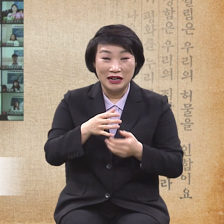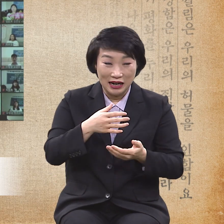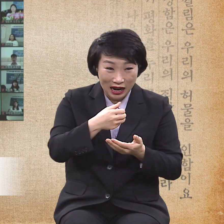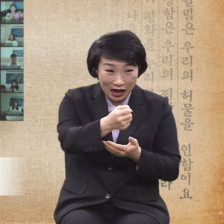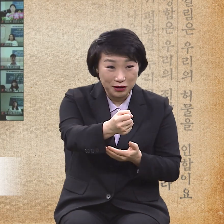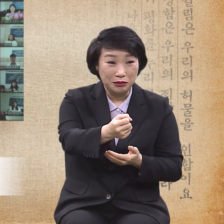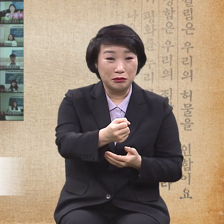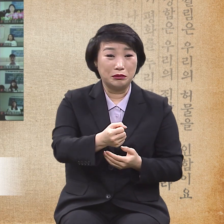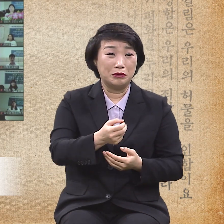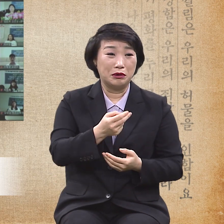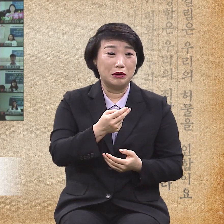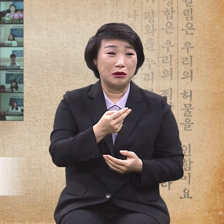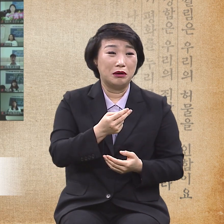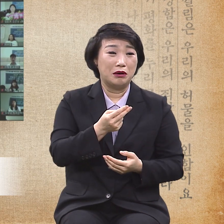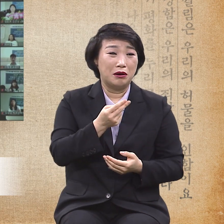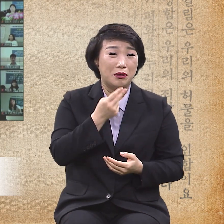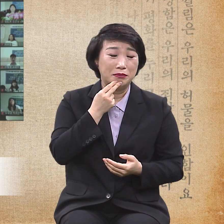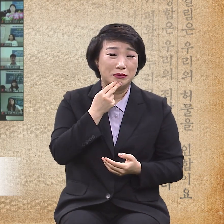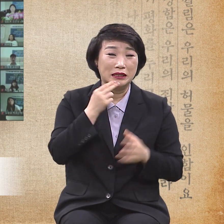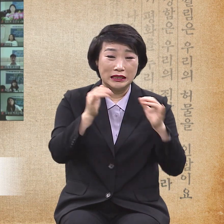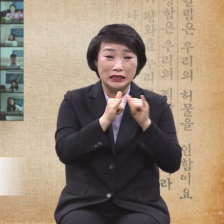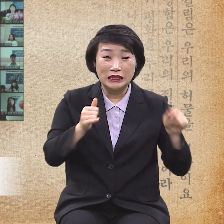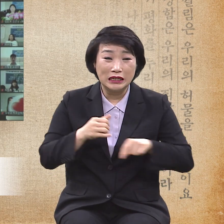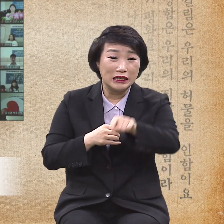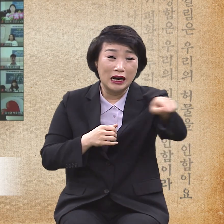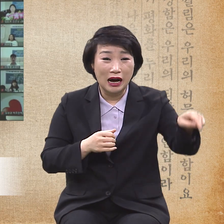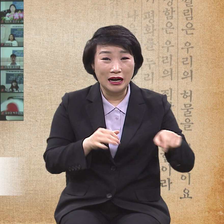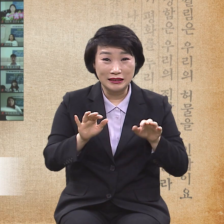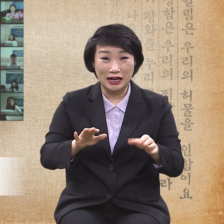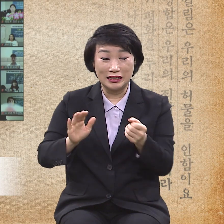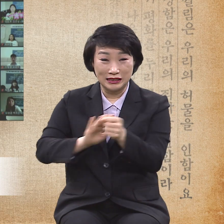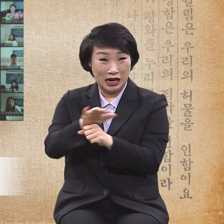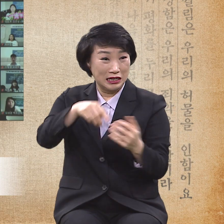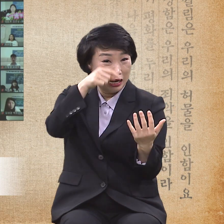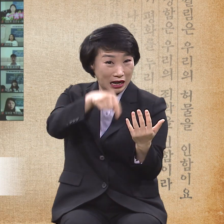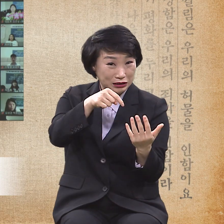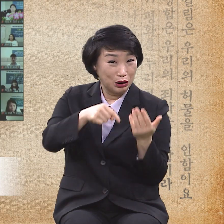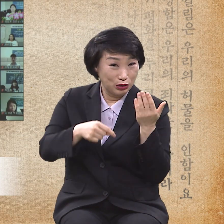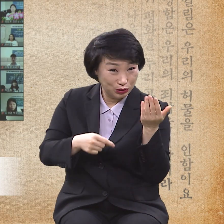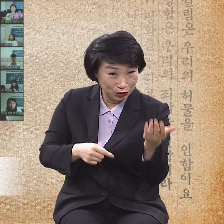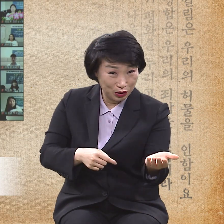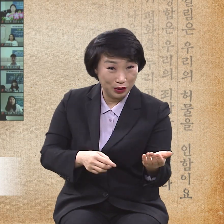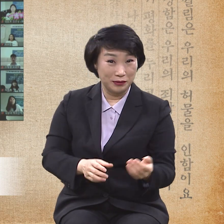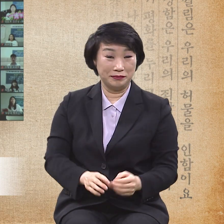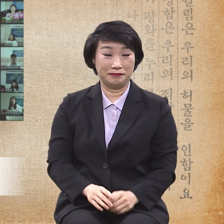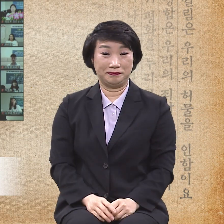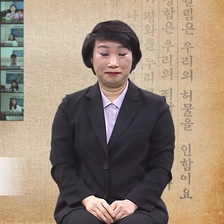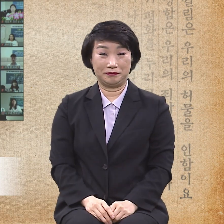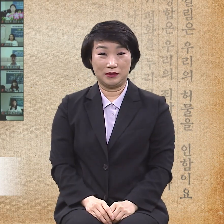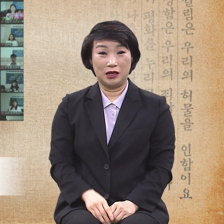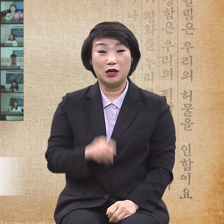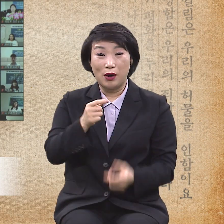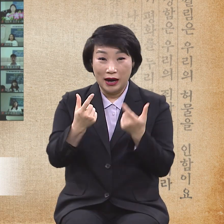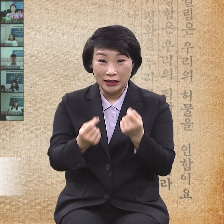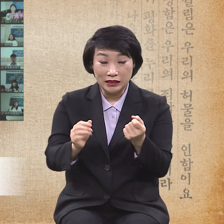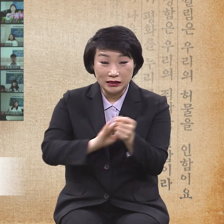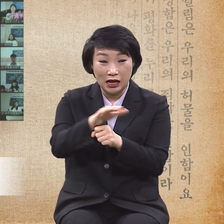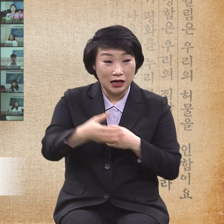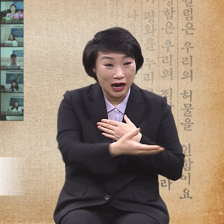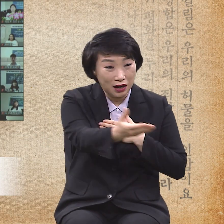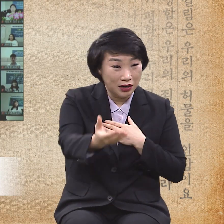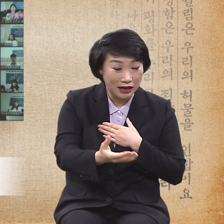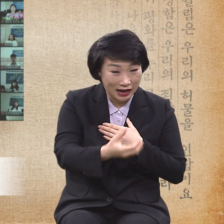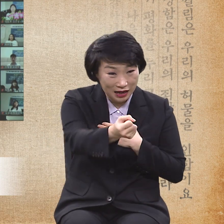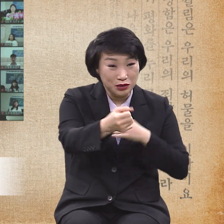사랑받으려 하지 않는 인간들에게 사랑을 일러줘가면서 이런 사랑은 네가